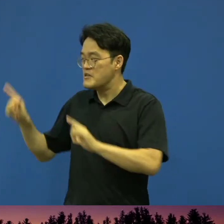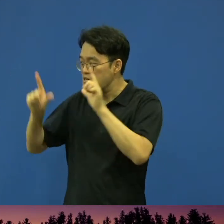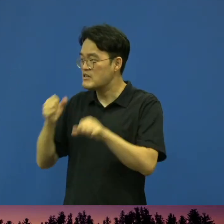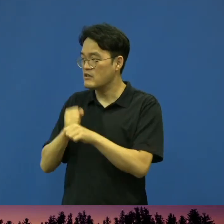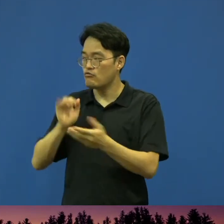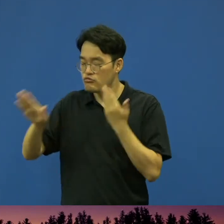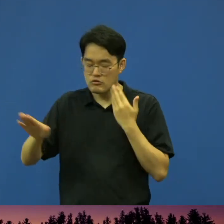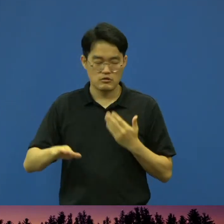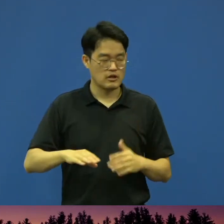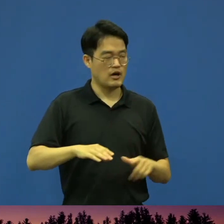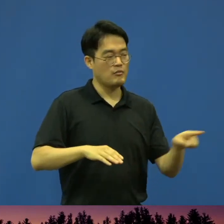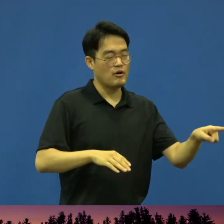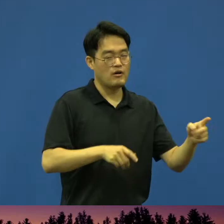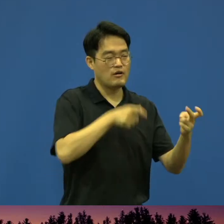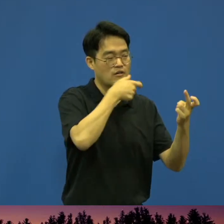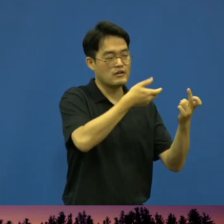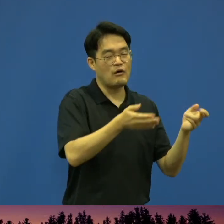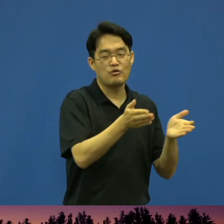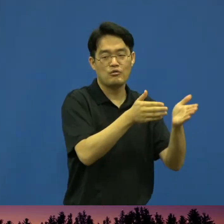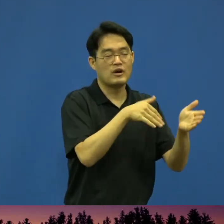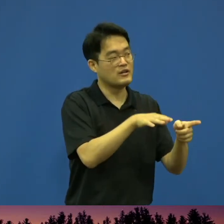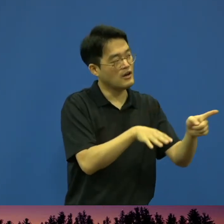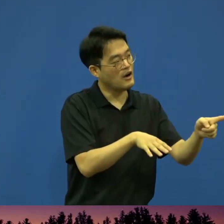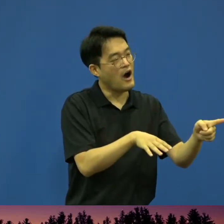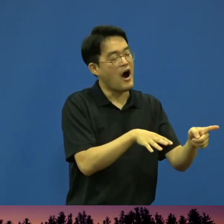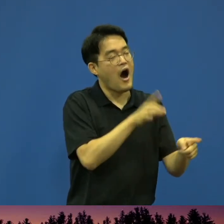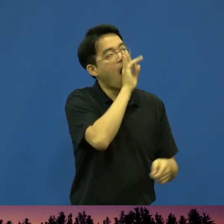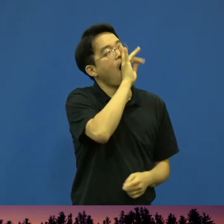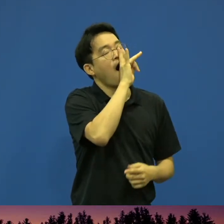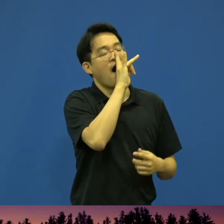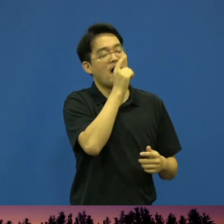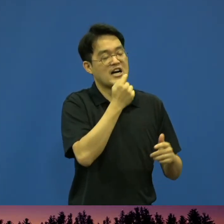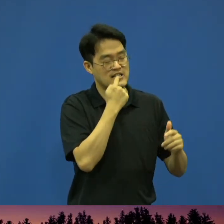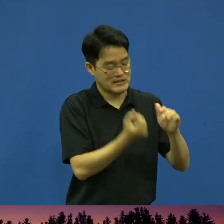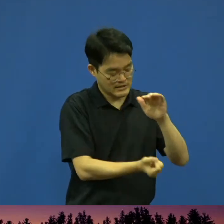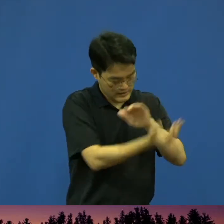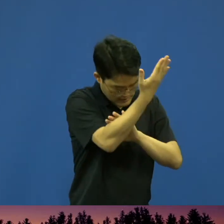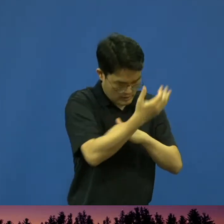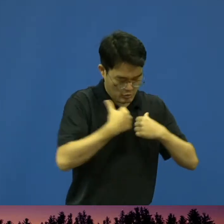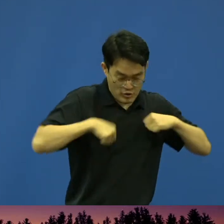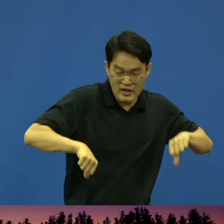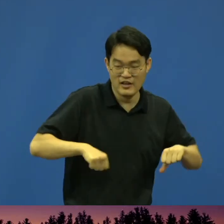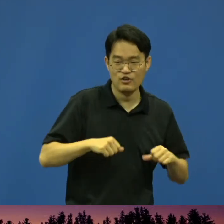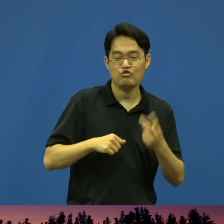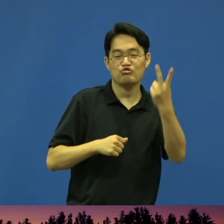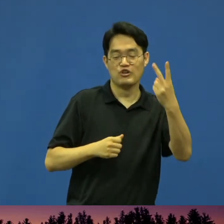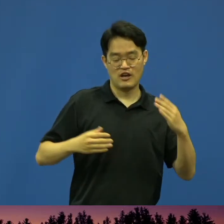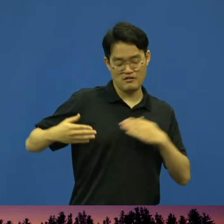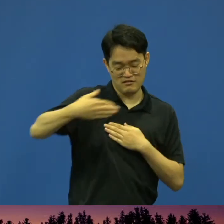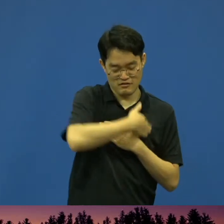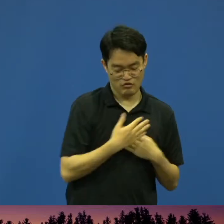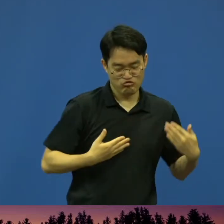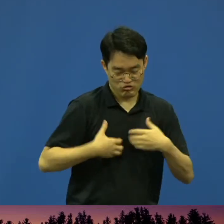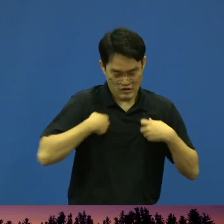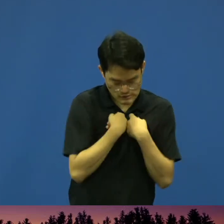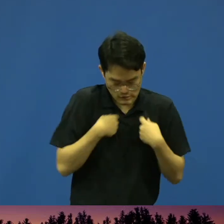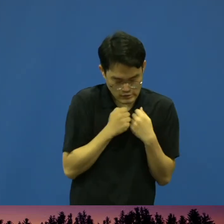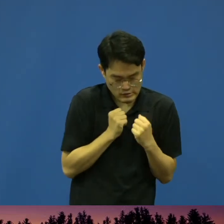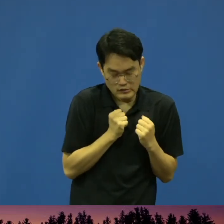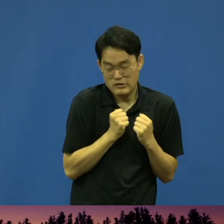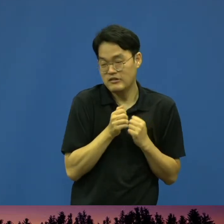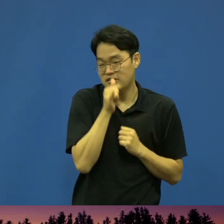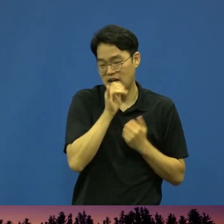입었습니다. 강원도의 아침은 진짜 추웠습니다. 그러나 강원도의 이